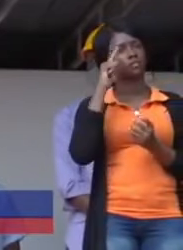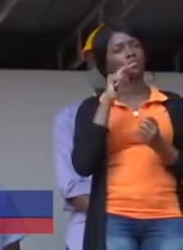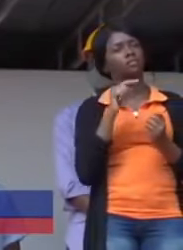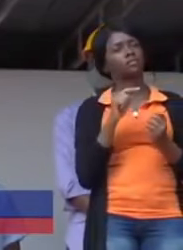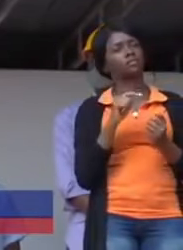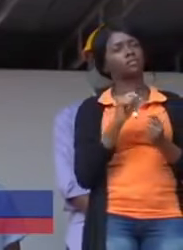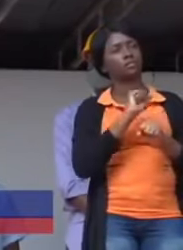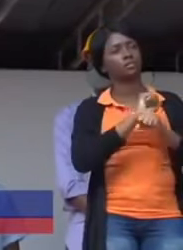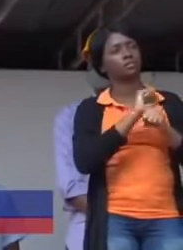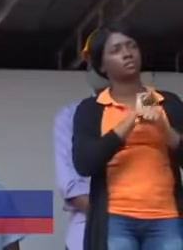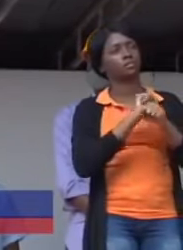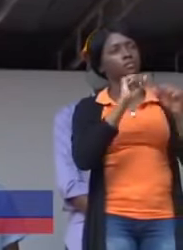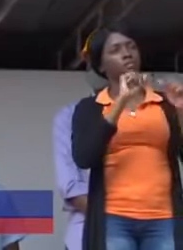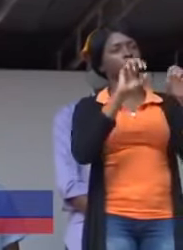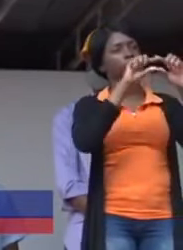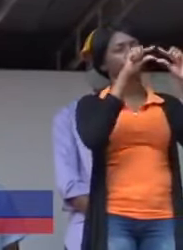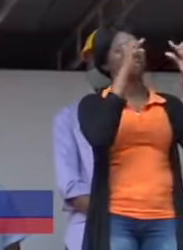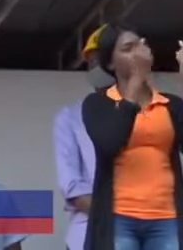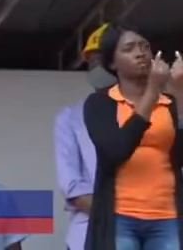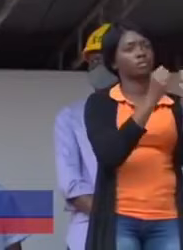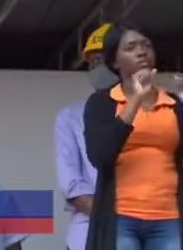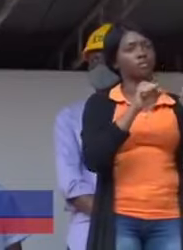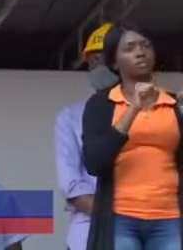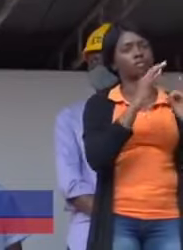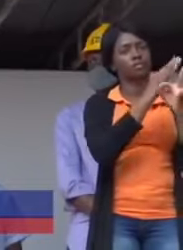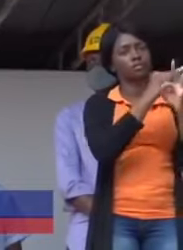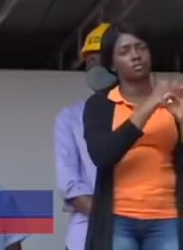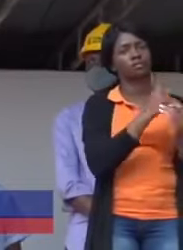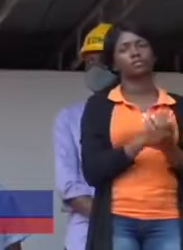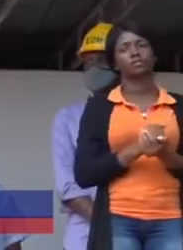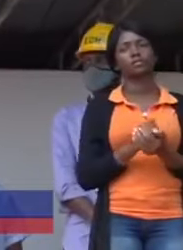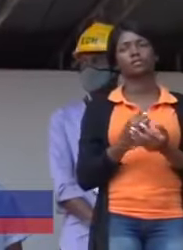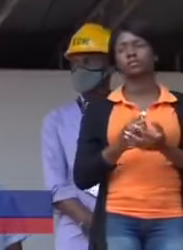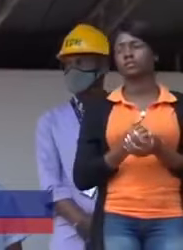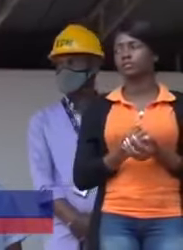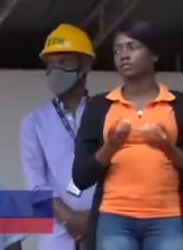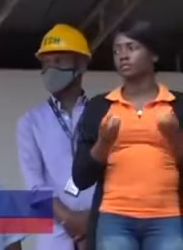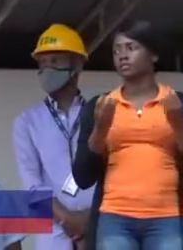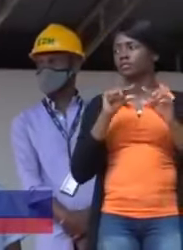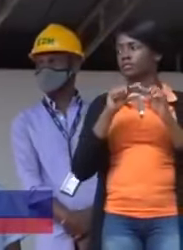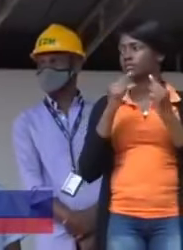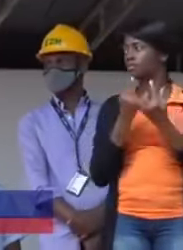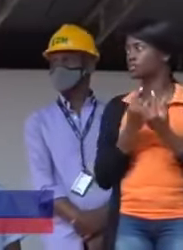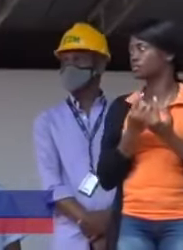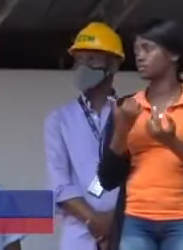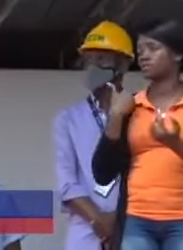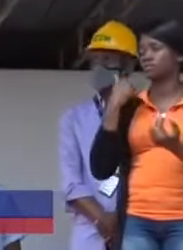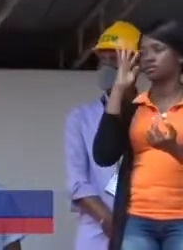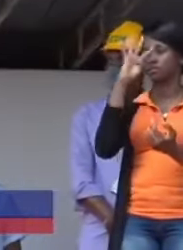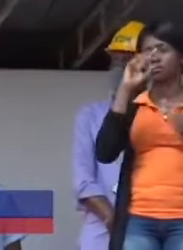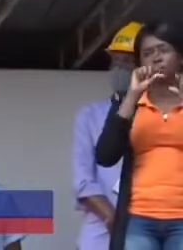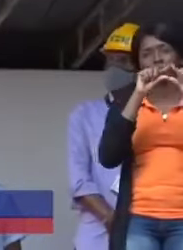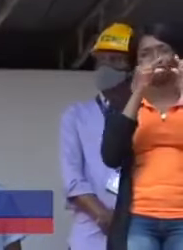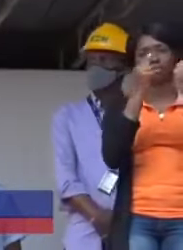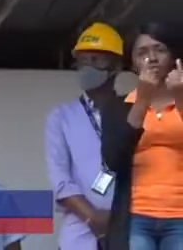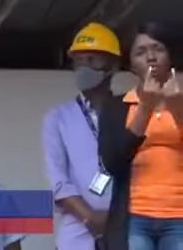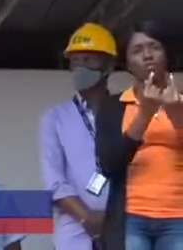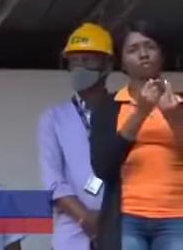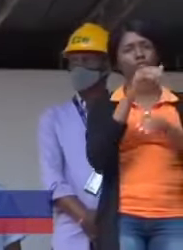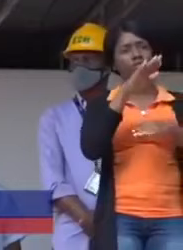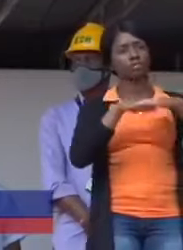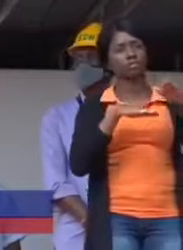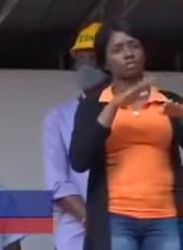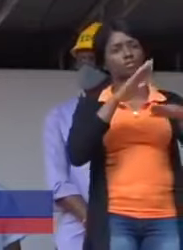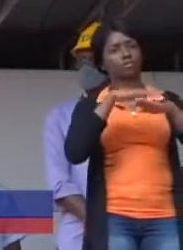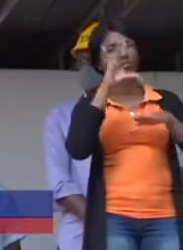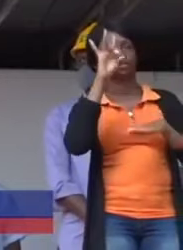pour nous réparer maximum groupe nous avons réparé. Je dis à combien de groupes nous avons réparé à Cap Marché. Nous avons 4. Il y a 4 groupes Cap Marché